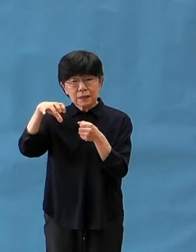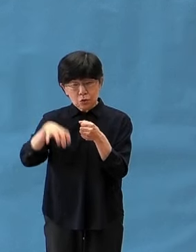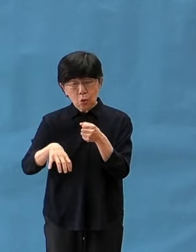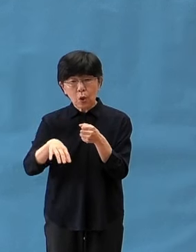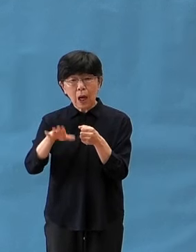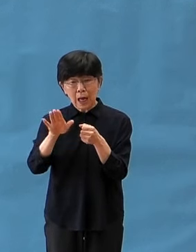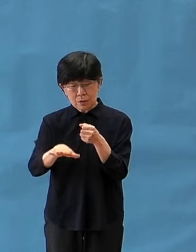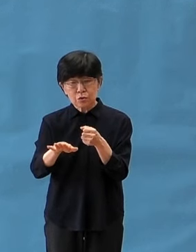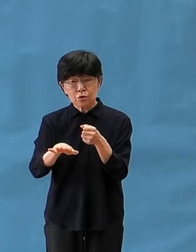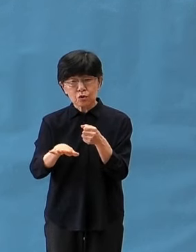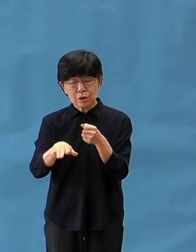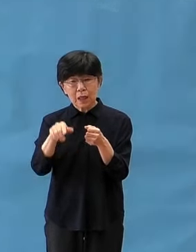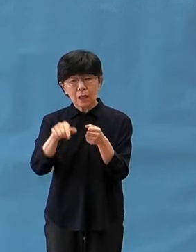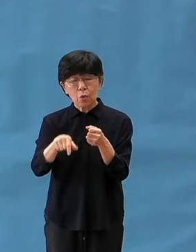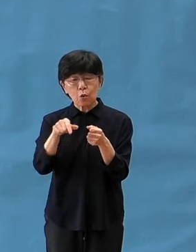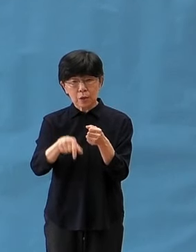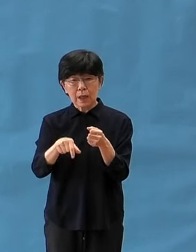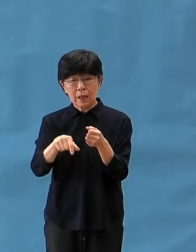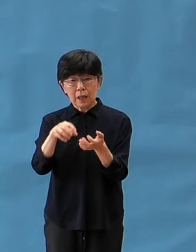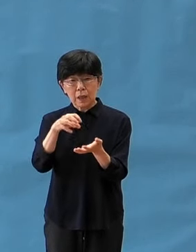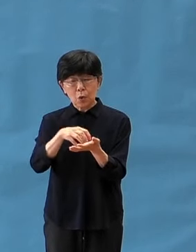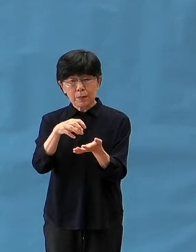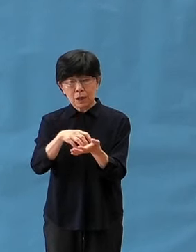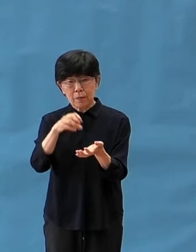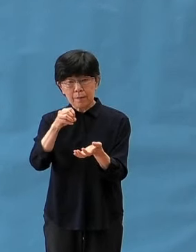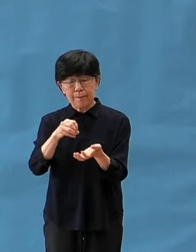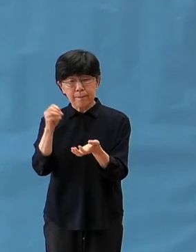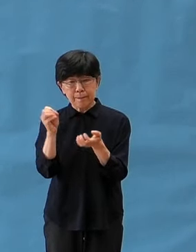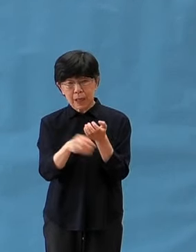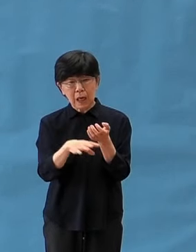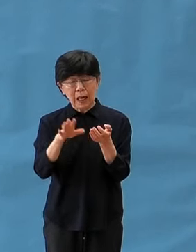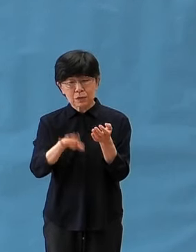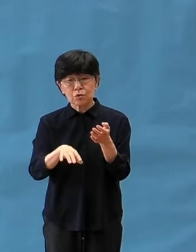したんだというのは全くもって非論理的です。